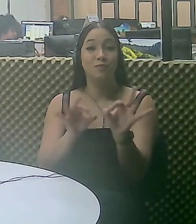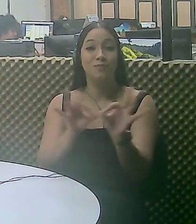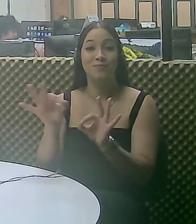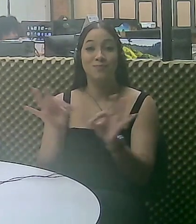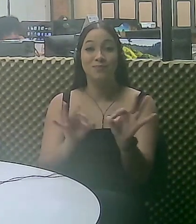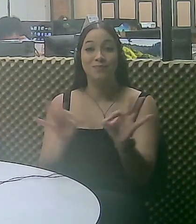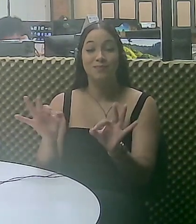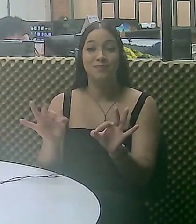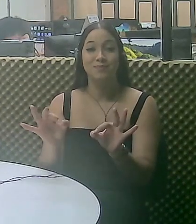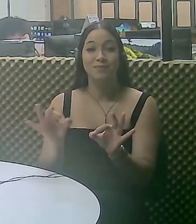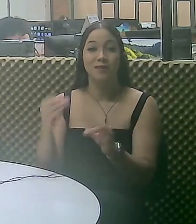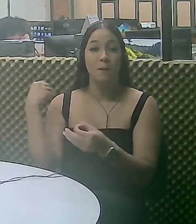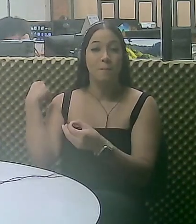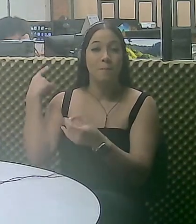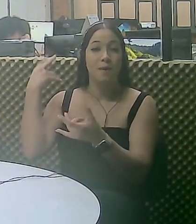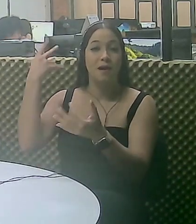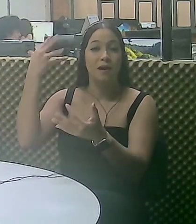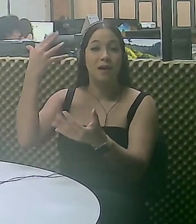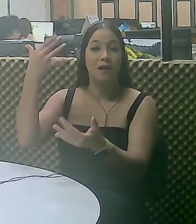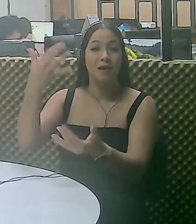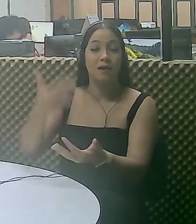projeto. Ao longo deste ano,